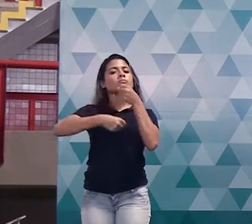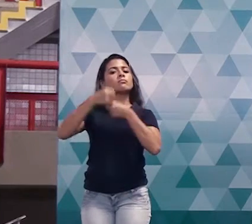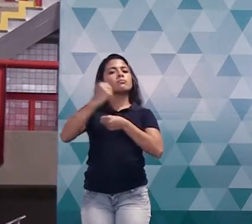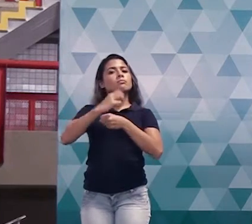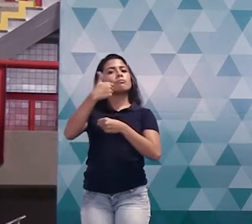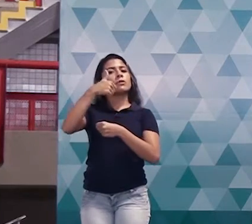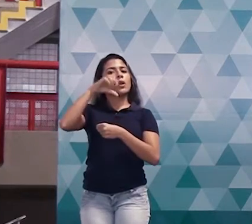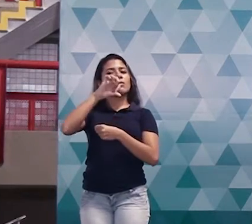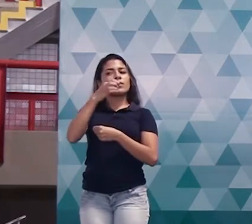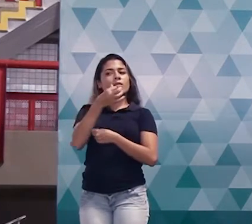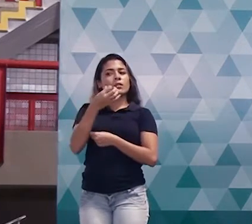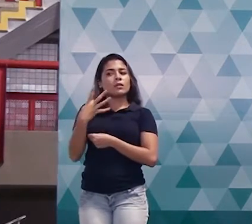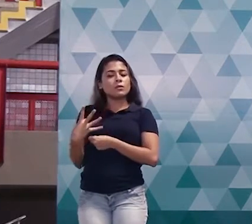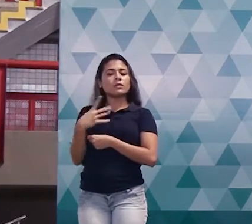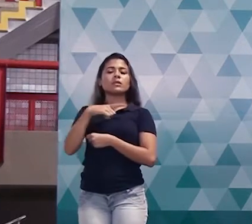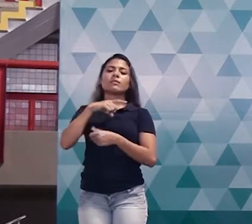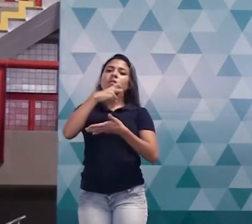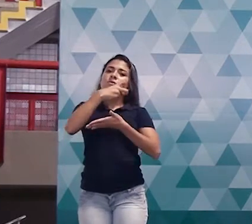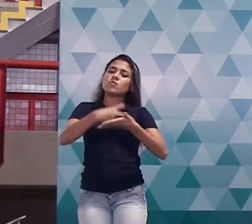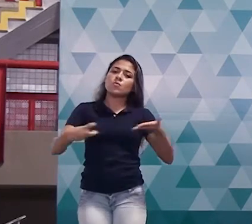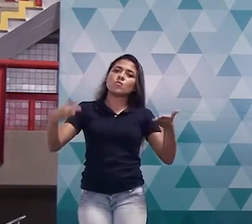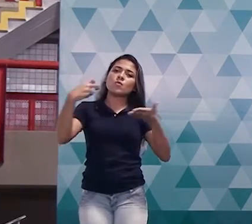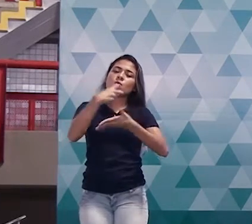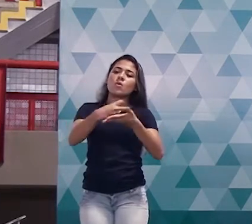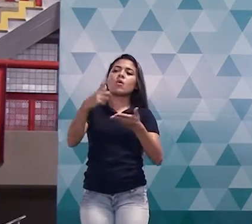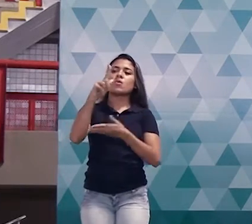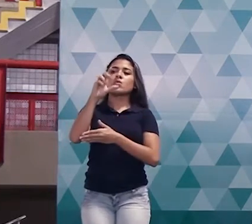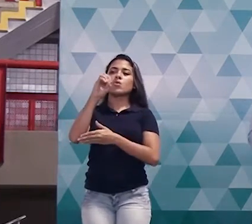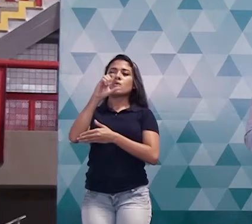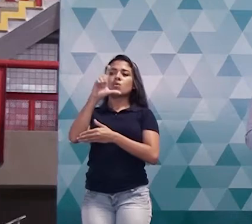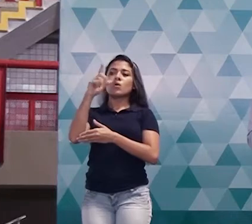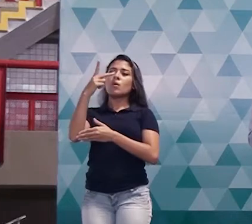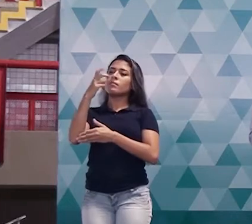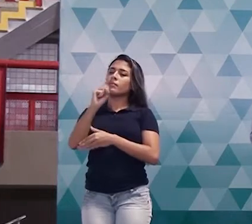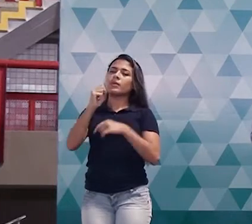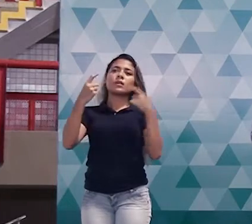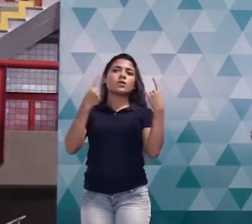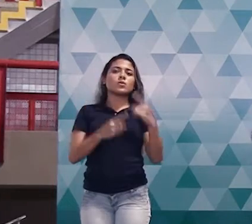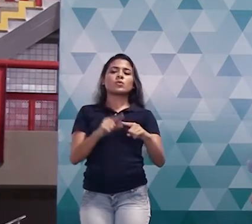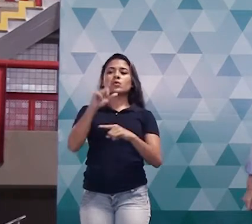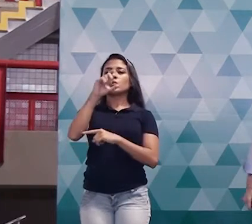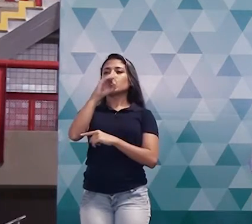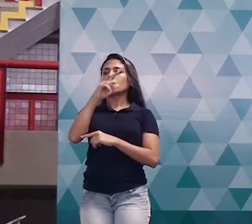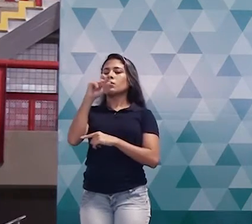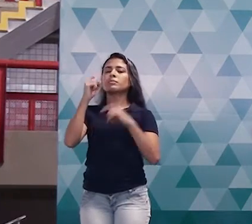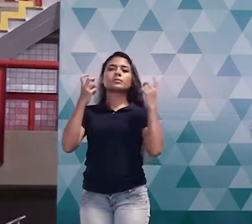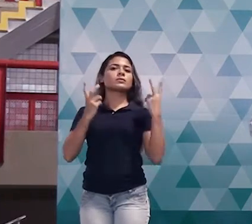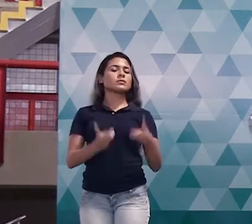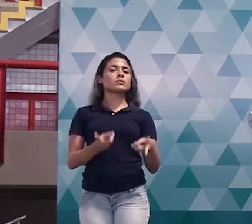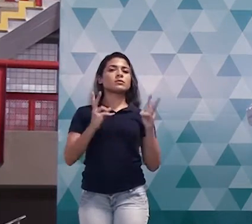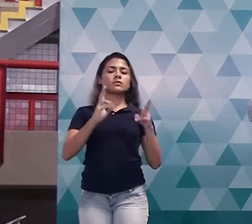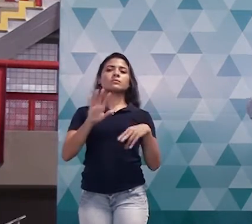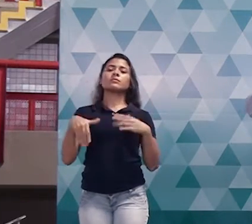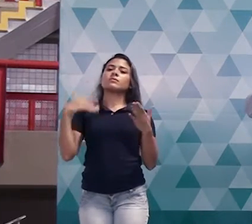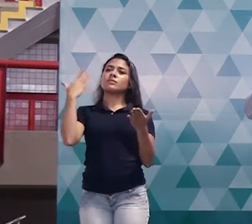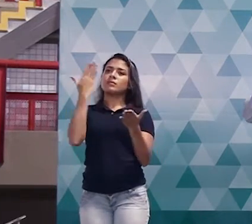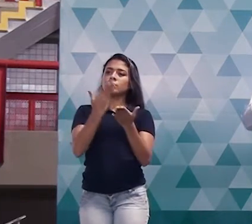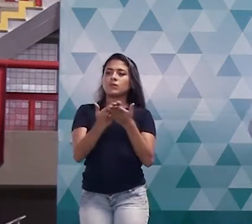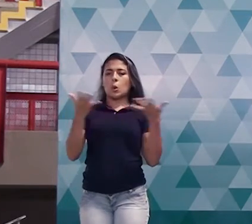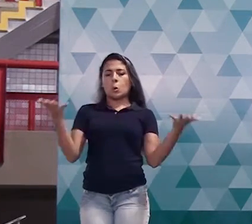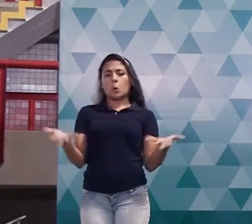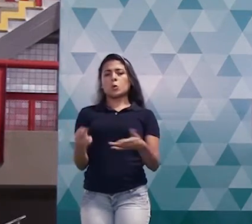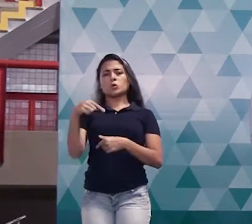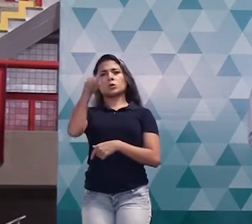aí vai. Você vai só esperando os golpes acontecerem, né? Pois bem, hoje o país é um país